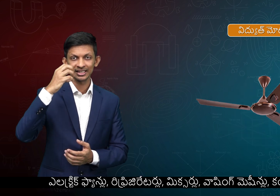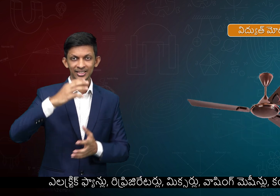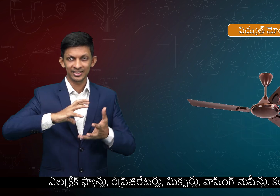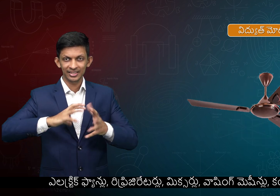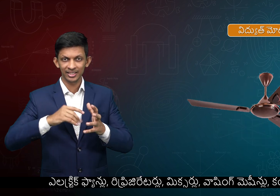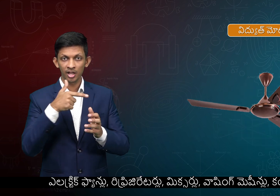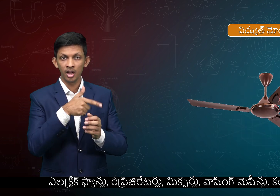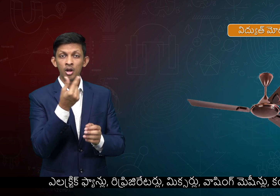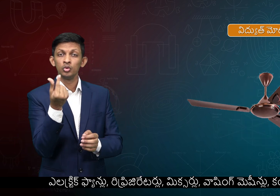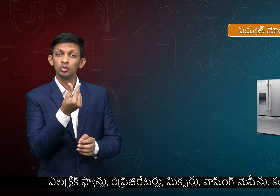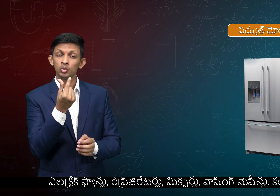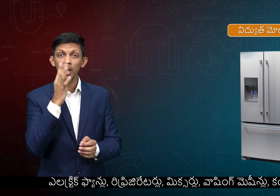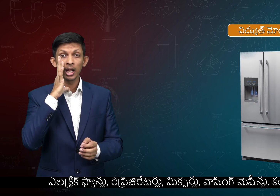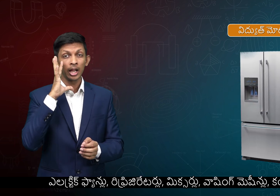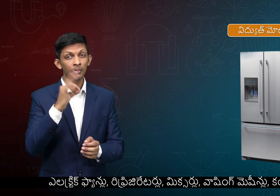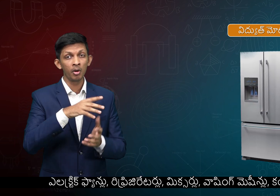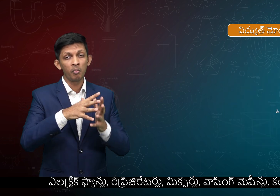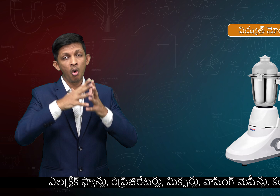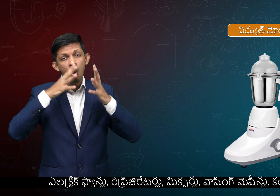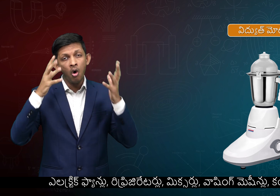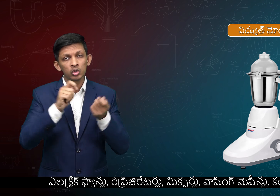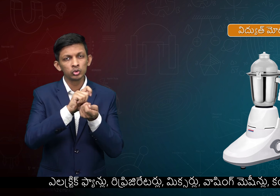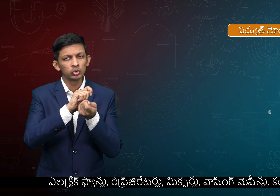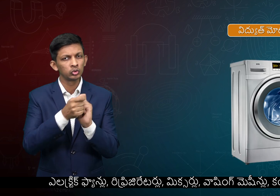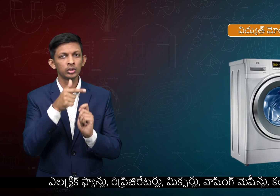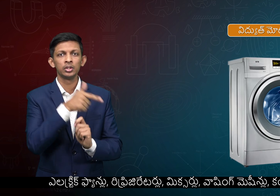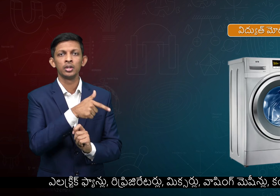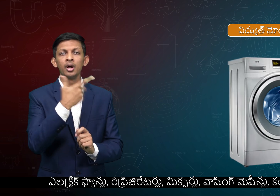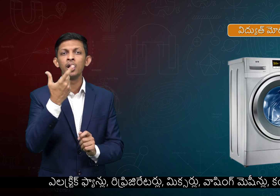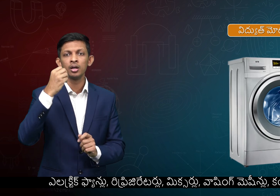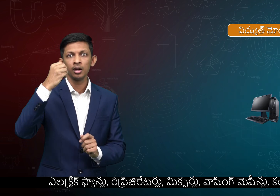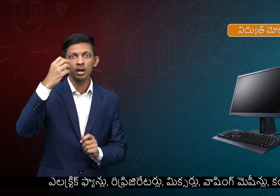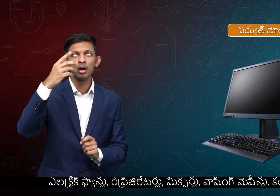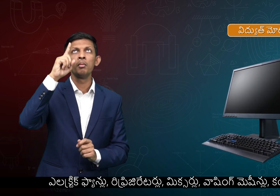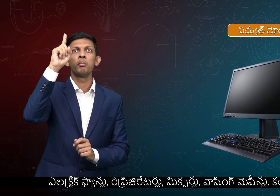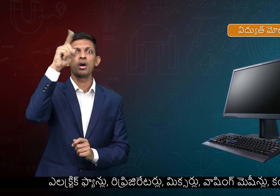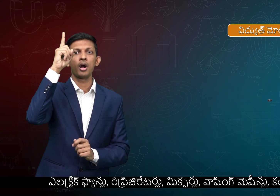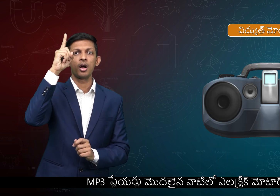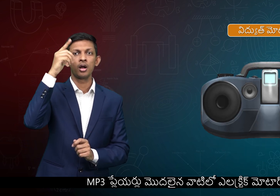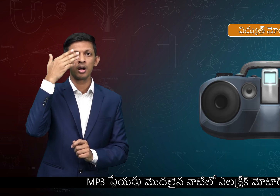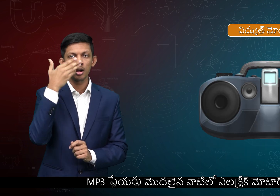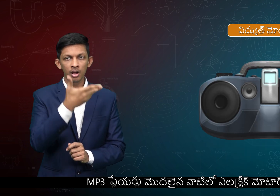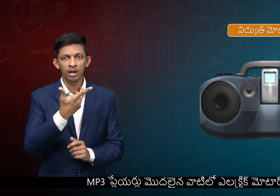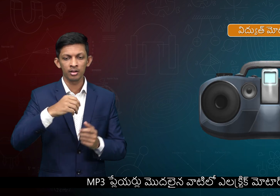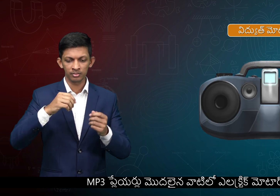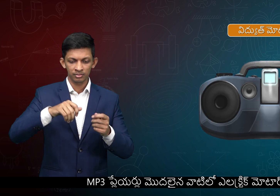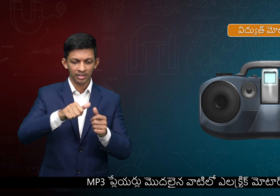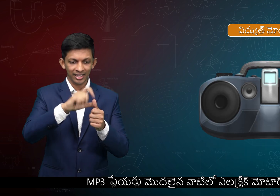ఎలక్ట్రిక్ ఫ్యాన్లు, రిఫ్రిజిరేటర్లు, మిక్సర్లు, వాషింగ్ మెషీన్లు, కంప్యూటర్లు, MP3 ప్లేయర్లు మొదలైన